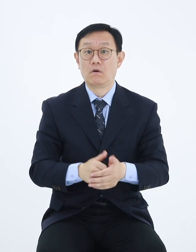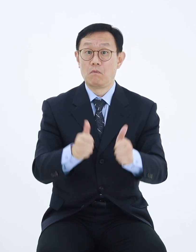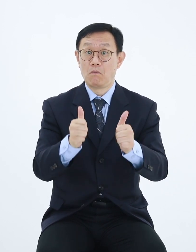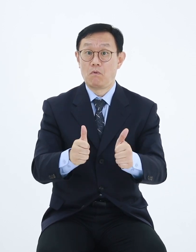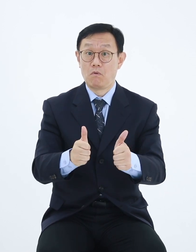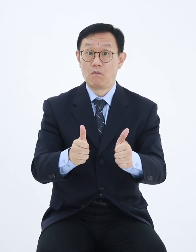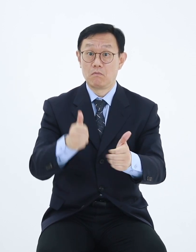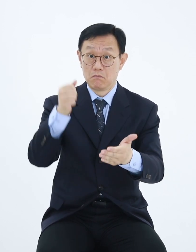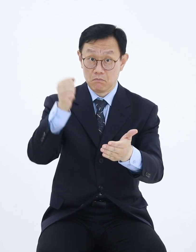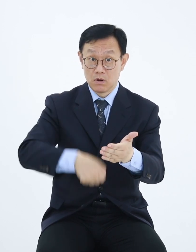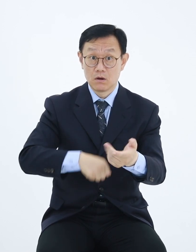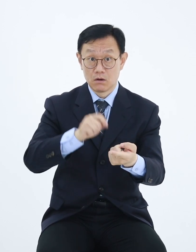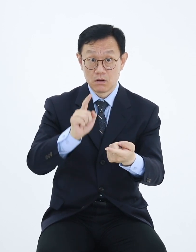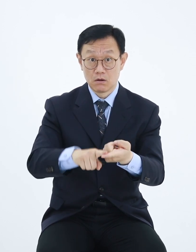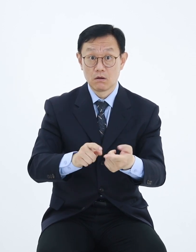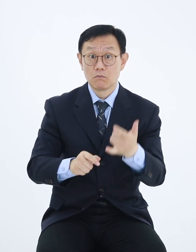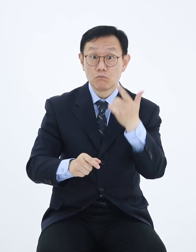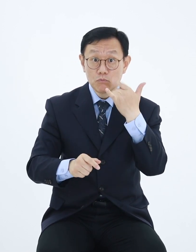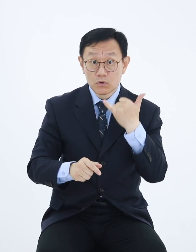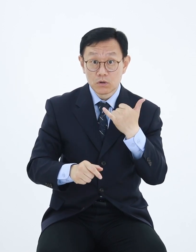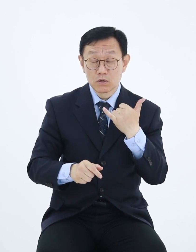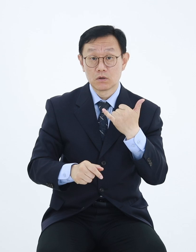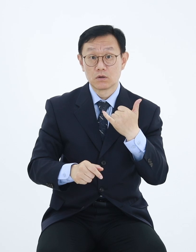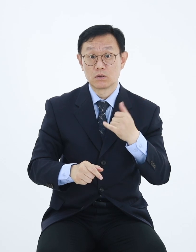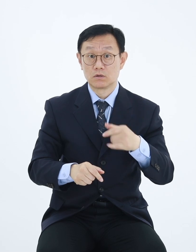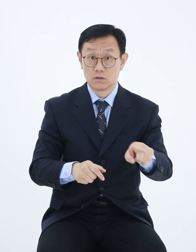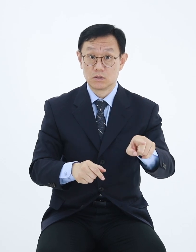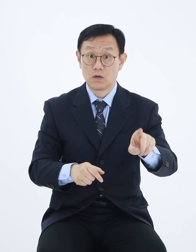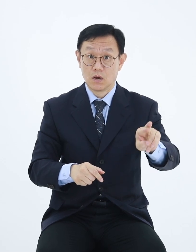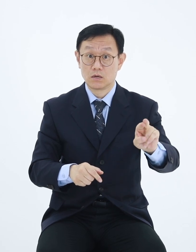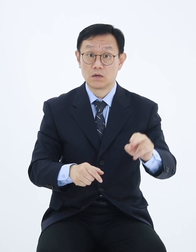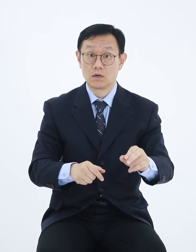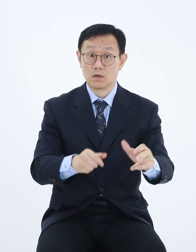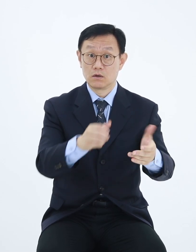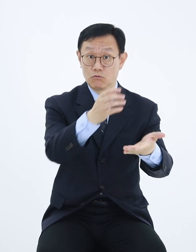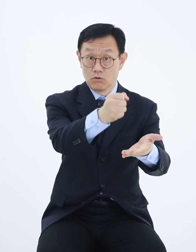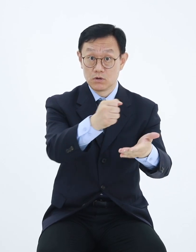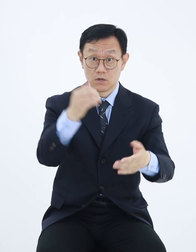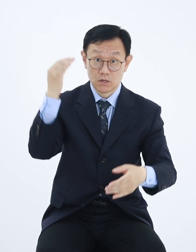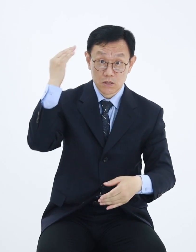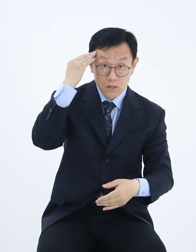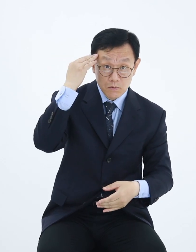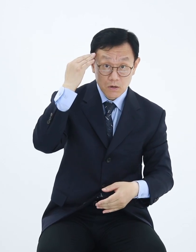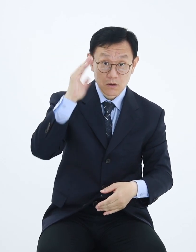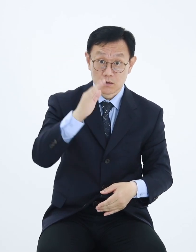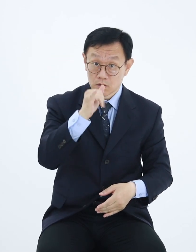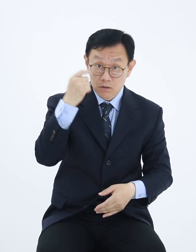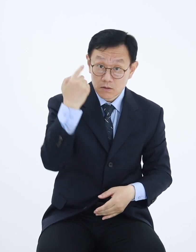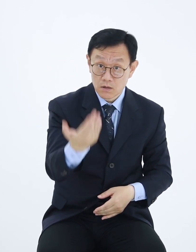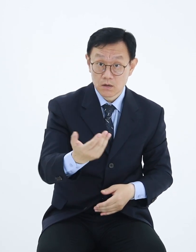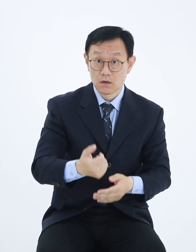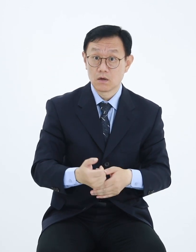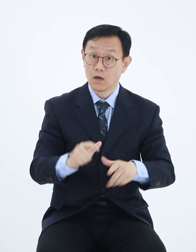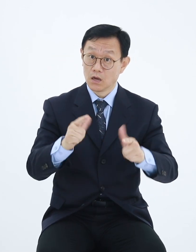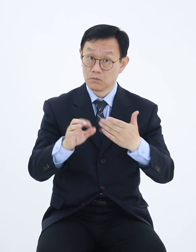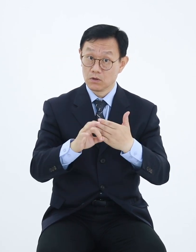판결처럼 bc의 부모님이 rc의 재산권을 침해한 것일까요 아니면 장애인인 bc를